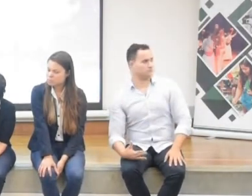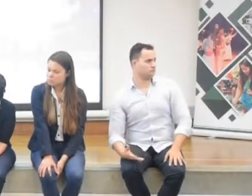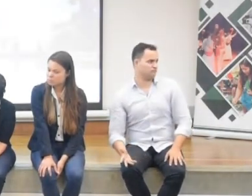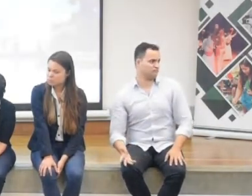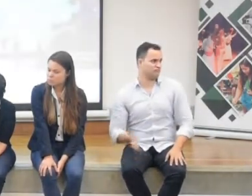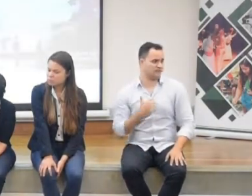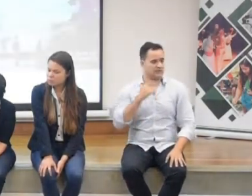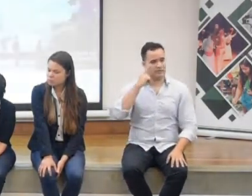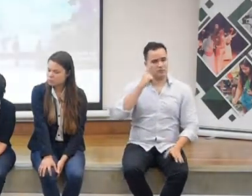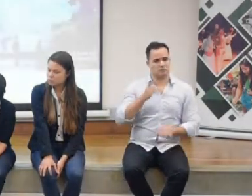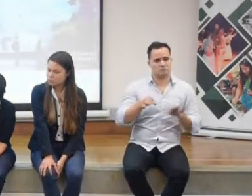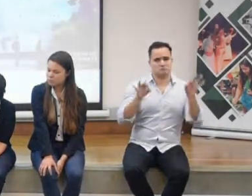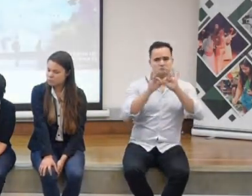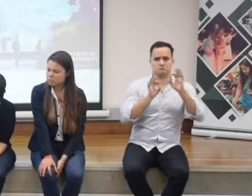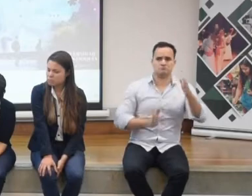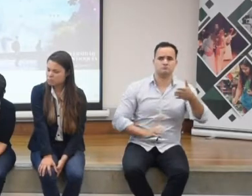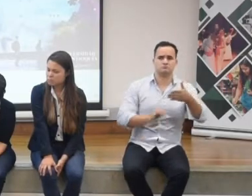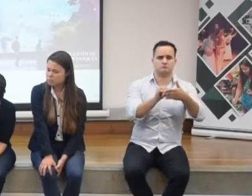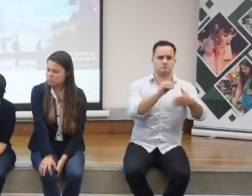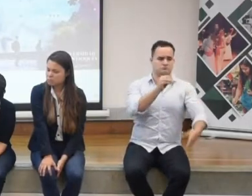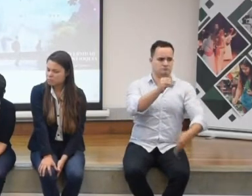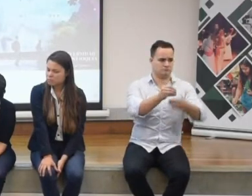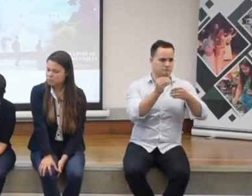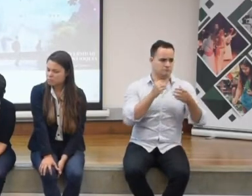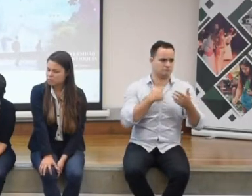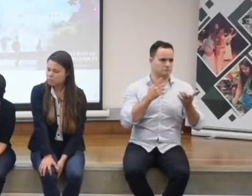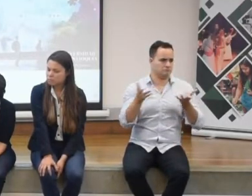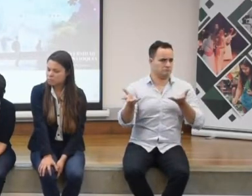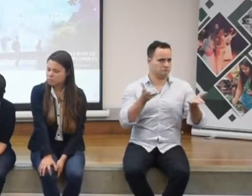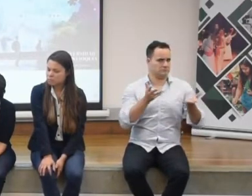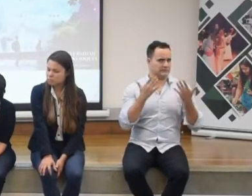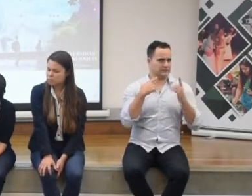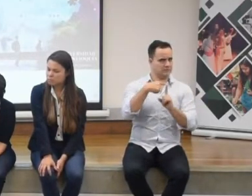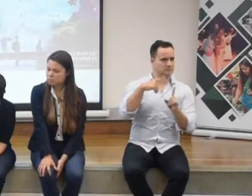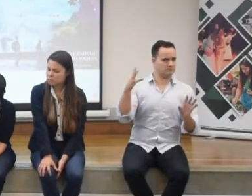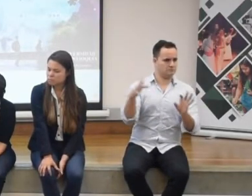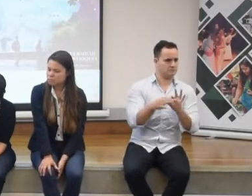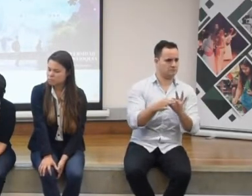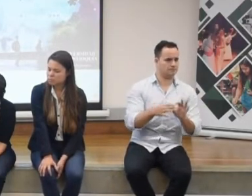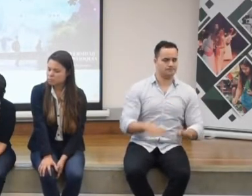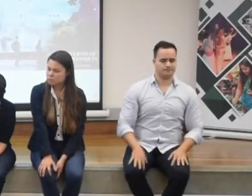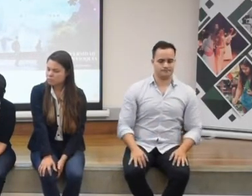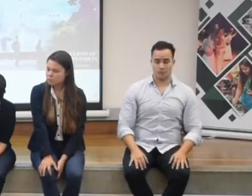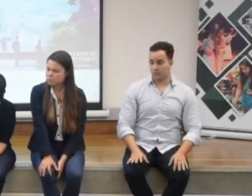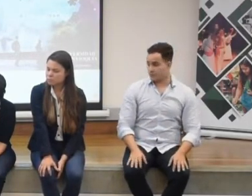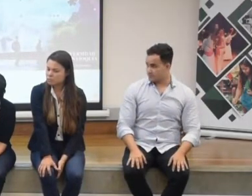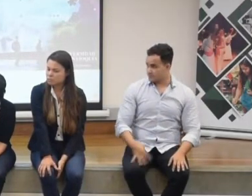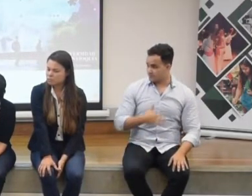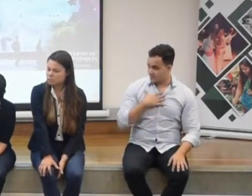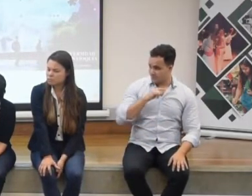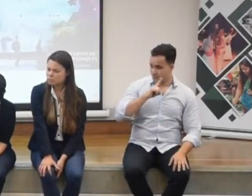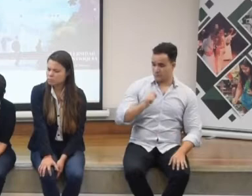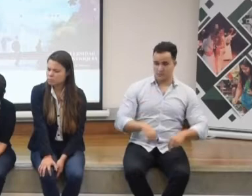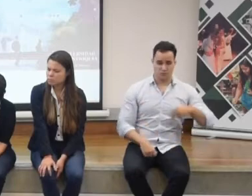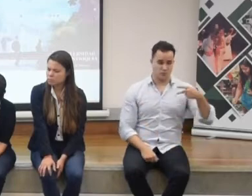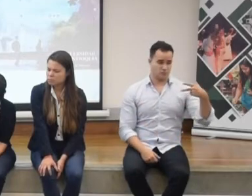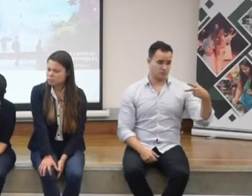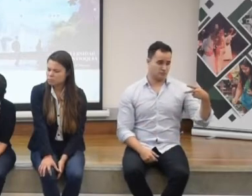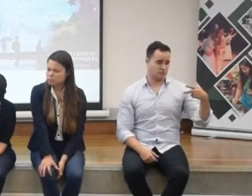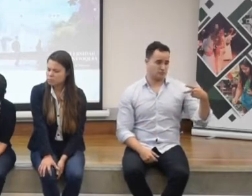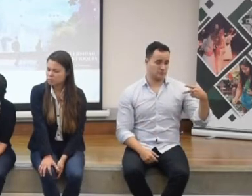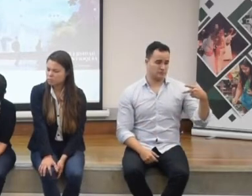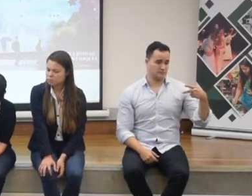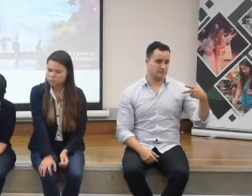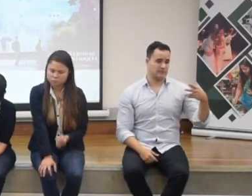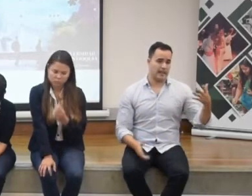ser un insumo para la conversación que tendríamos. Ahora, se están formulando dos preguntas, ¿cierto?, alrededor de